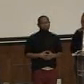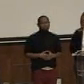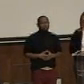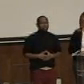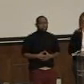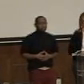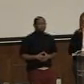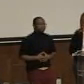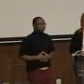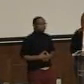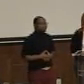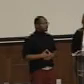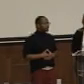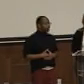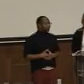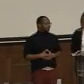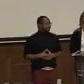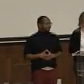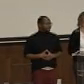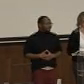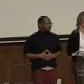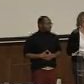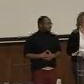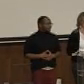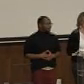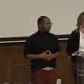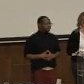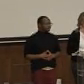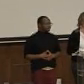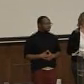todos. Desculpa.